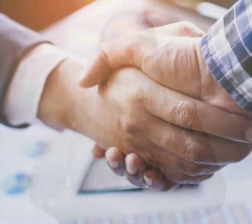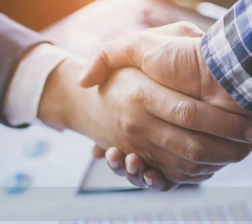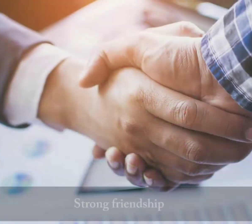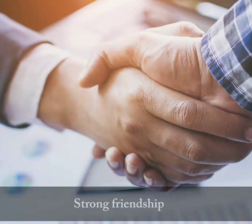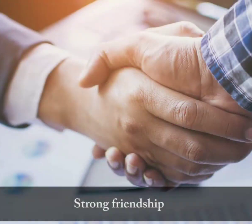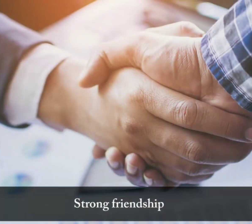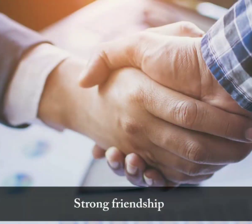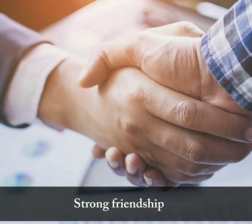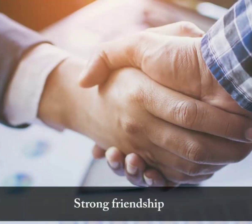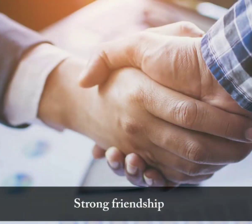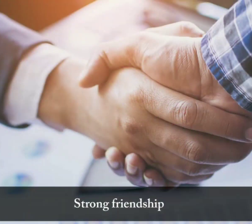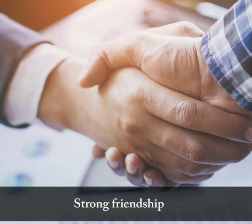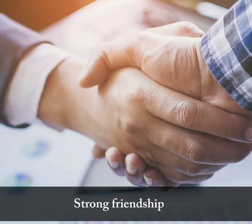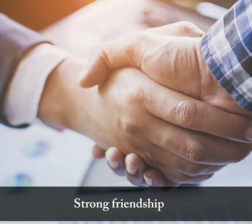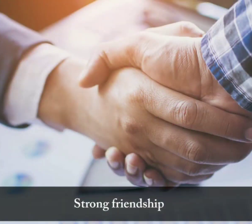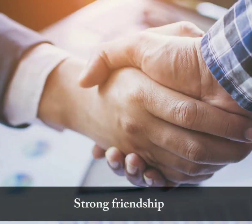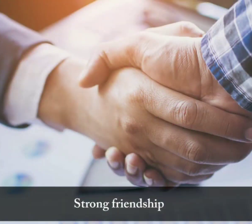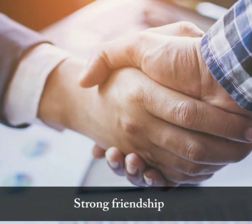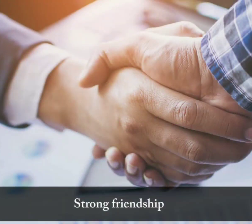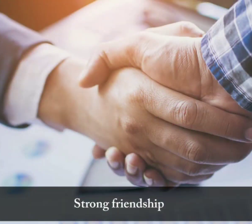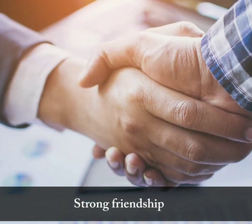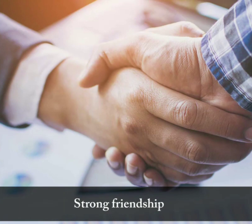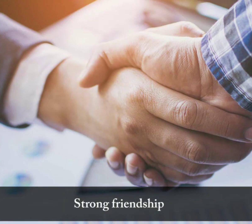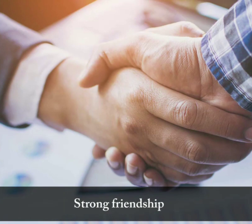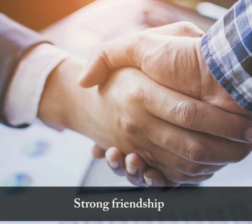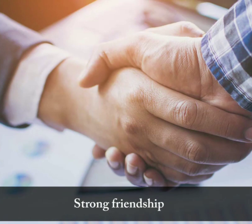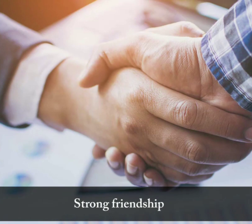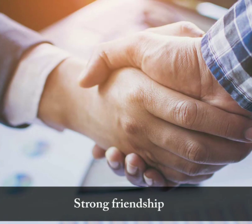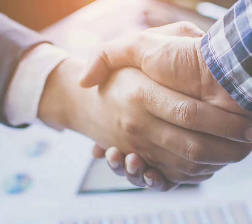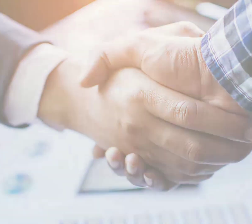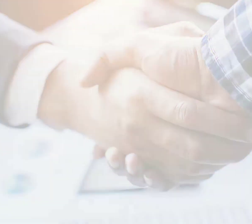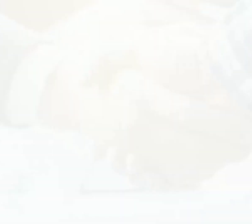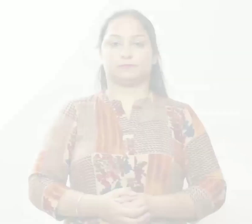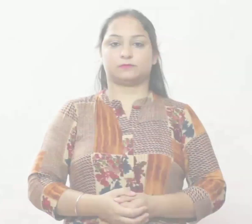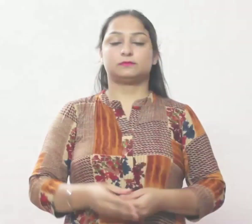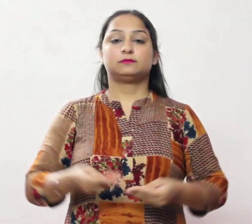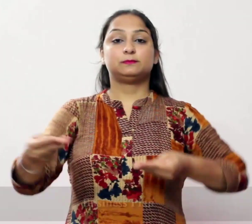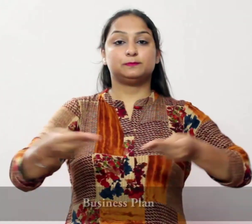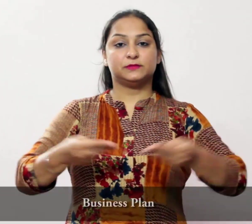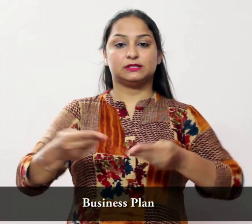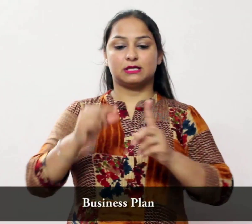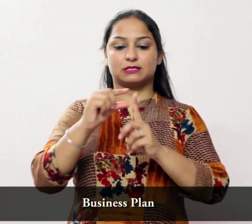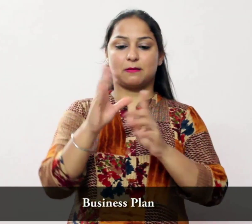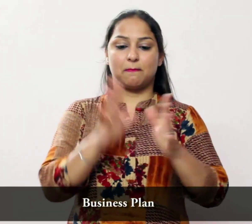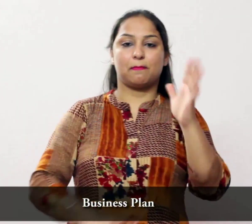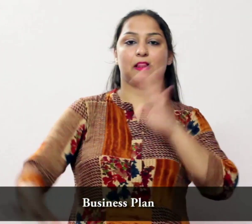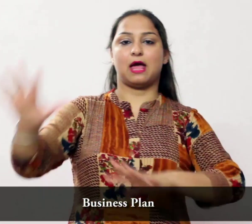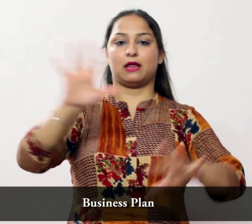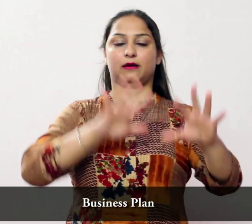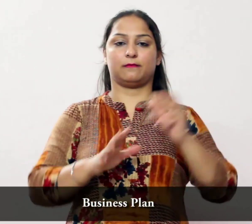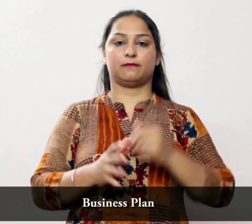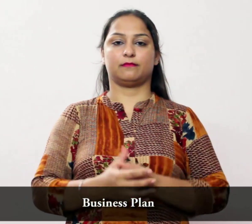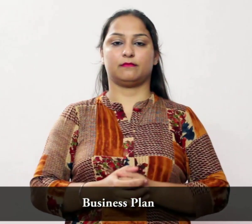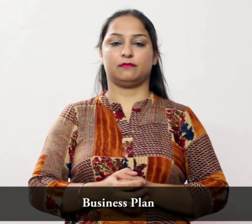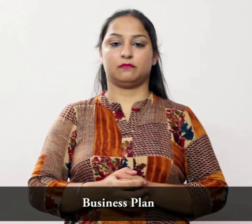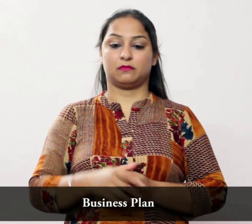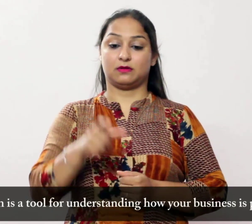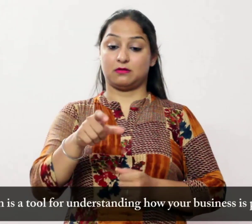मजबूत दोस्ती। व्यापार की योजना। एक व्यवसाय